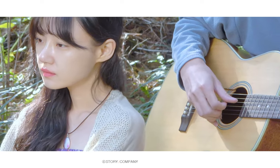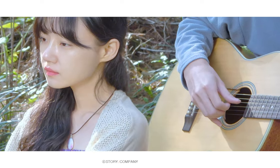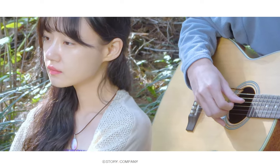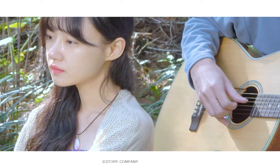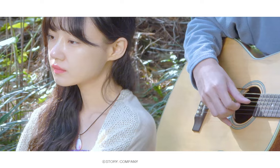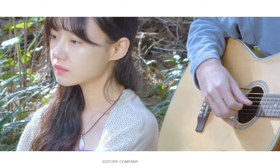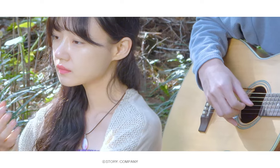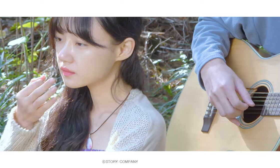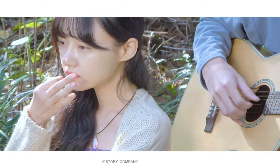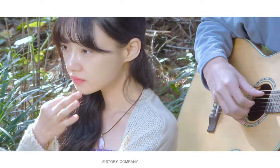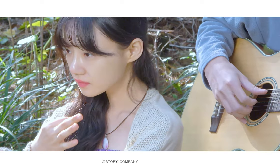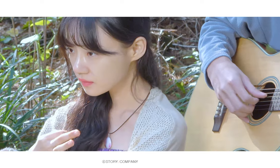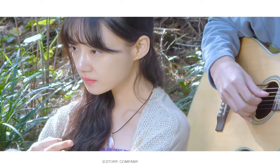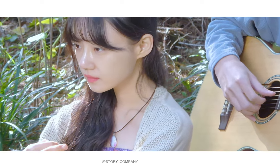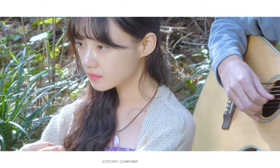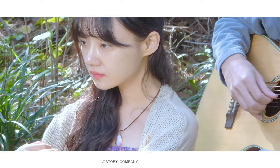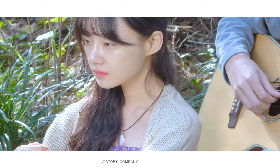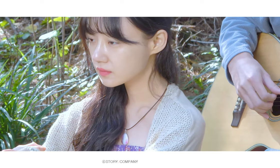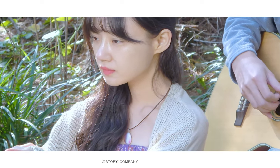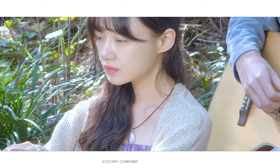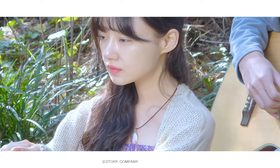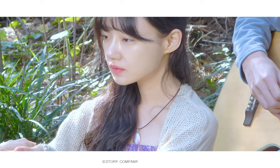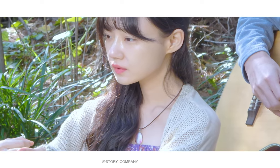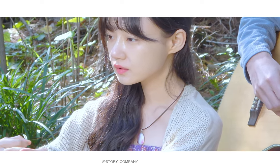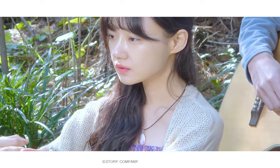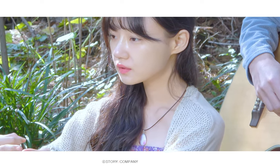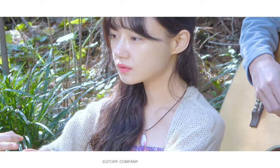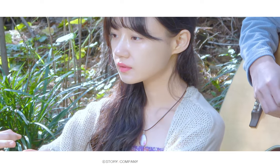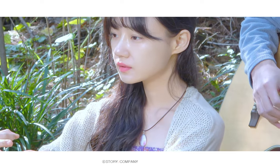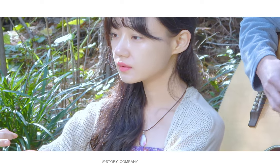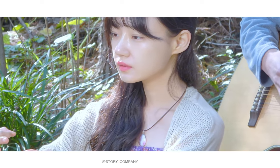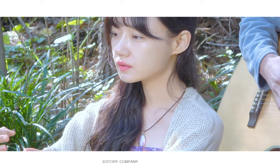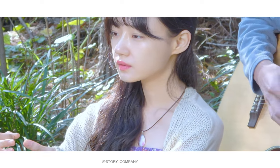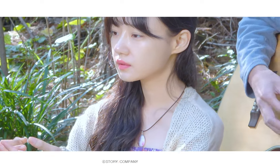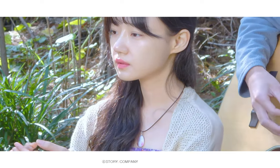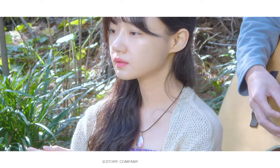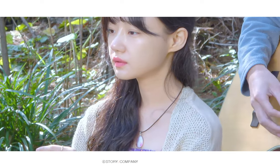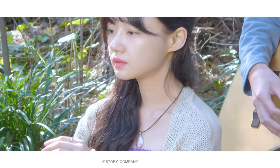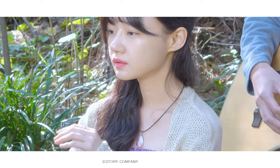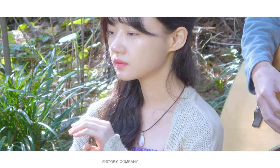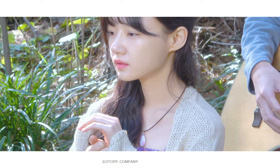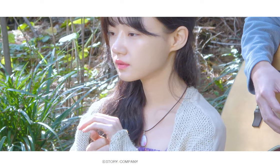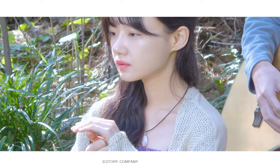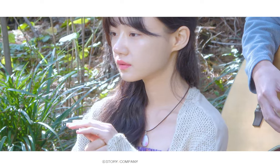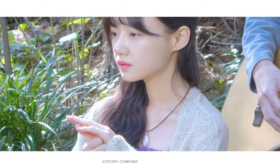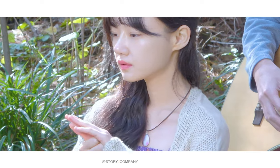2. 2. 3. 3. 5.